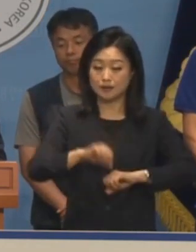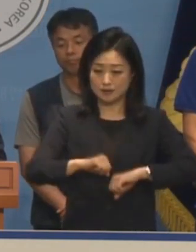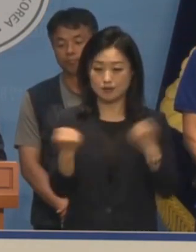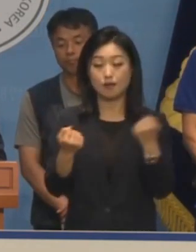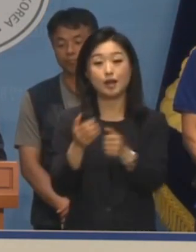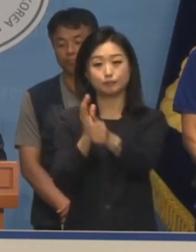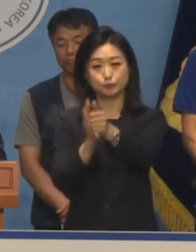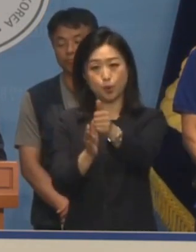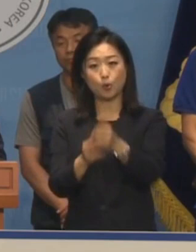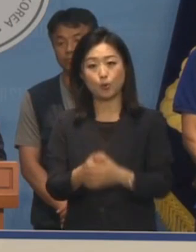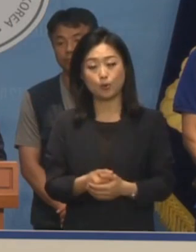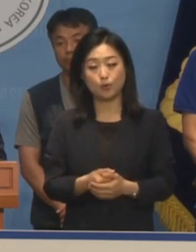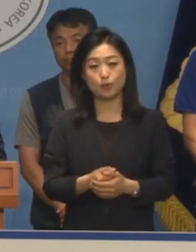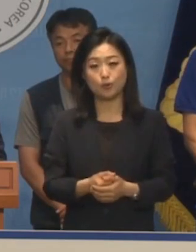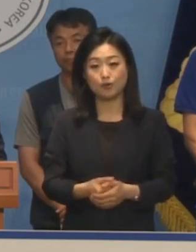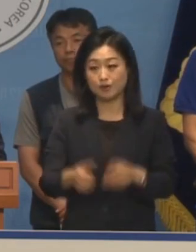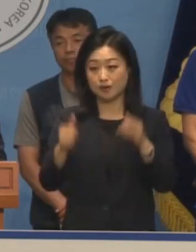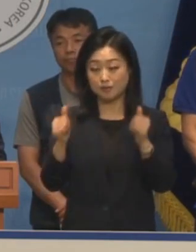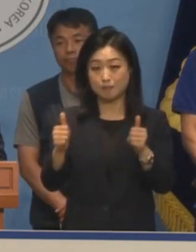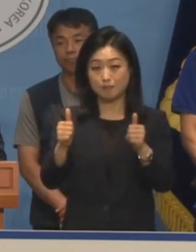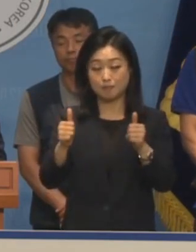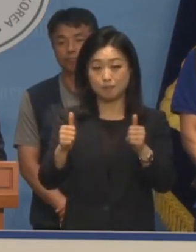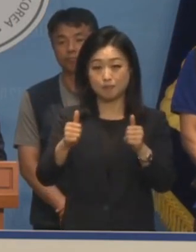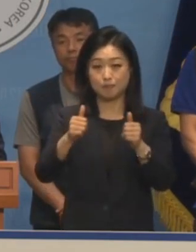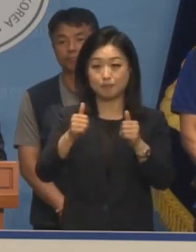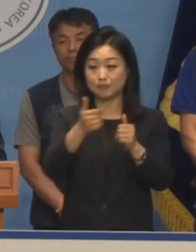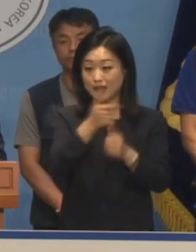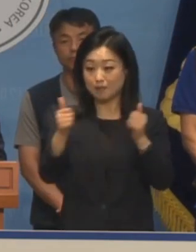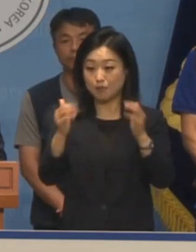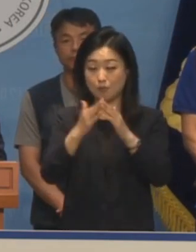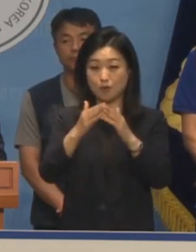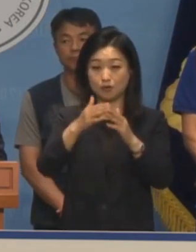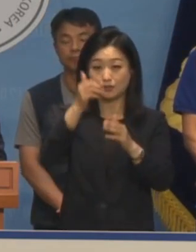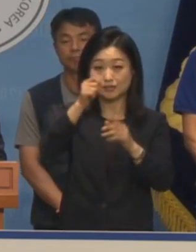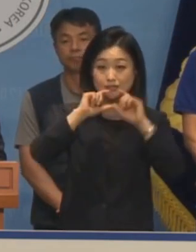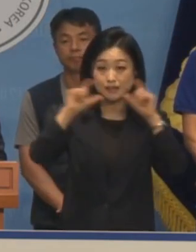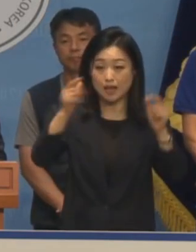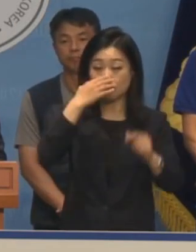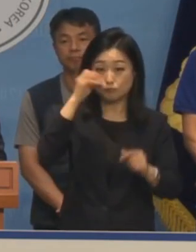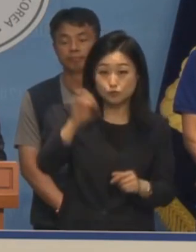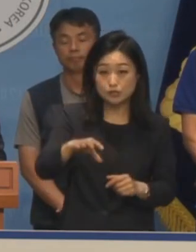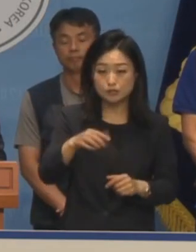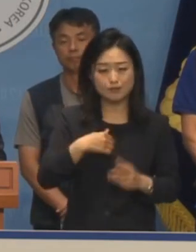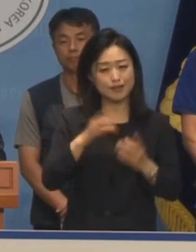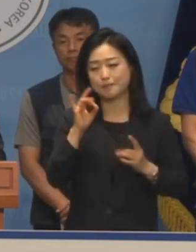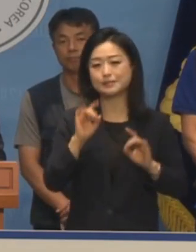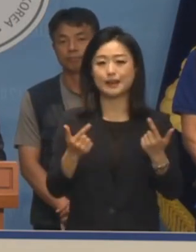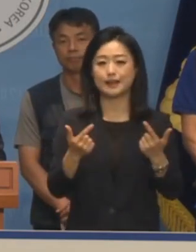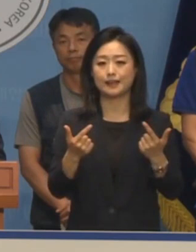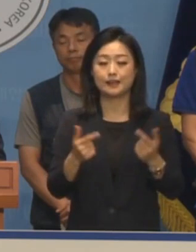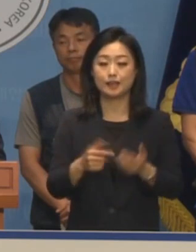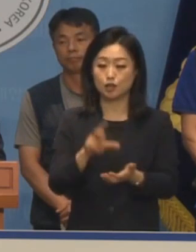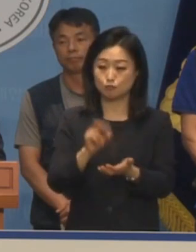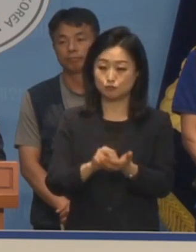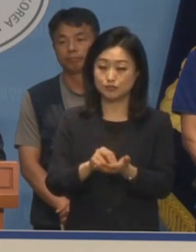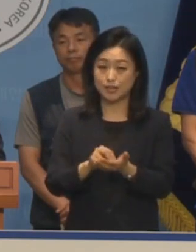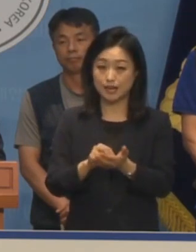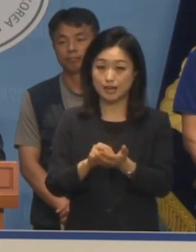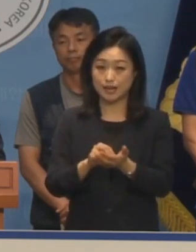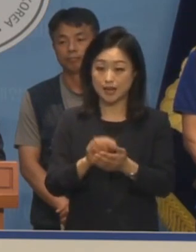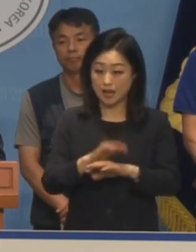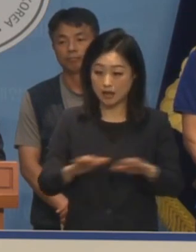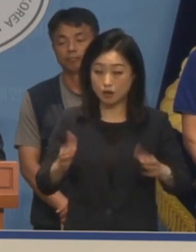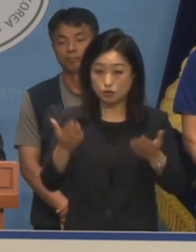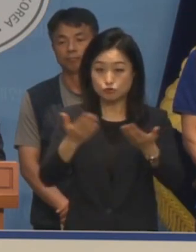됩니다 사법 제도를 부정하는 현대제철의 행태에 더 이상 묵과하지 않겠습니다 문제를 자회사 설립을 통해서